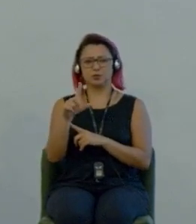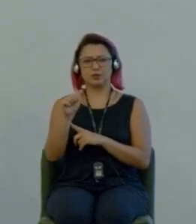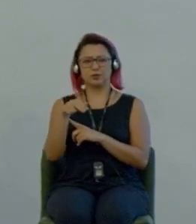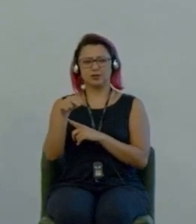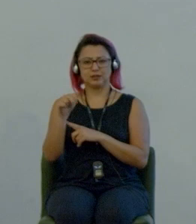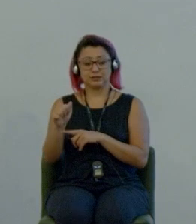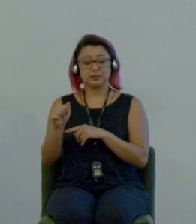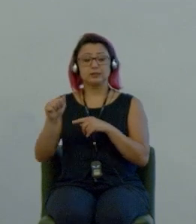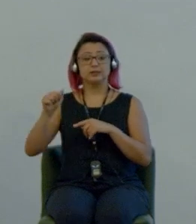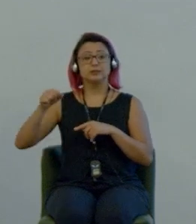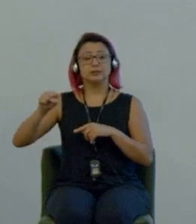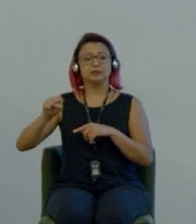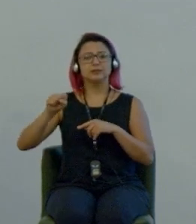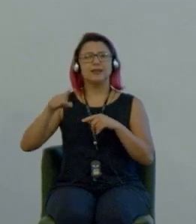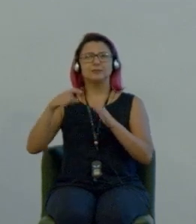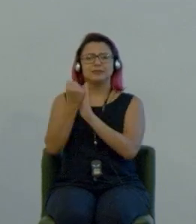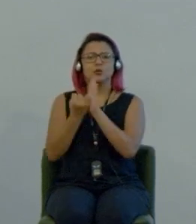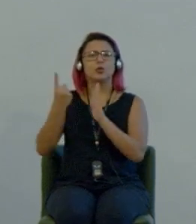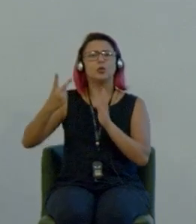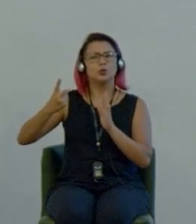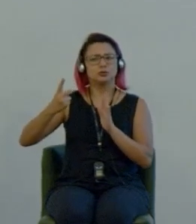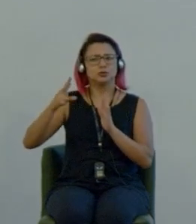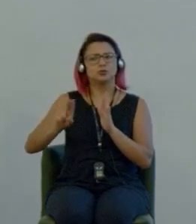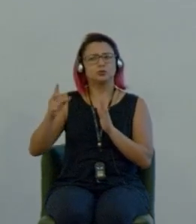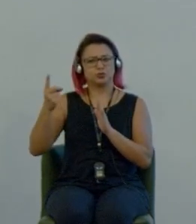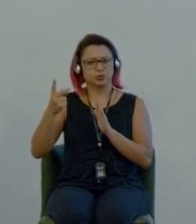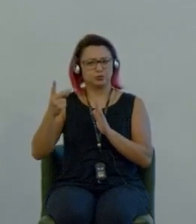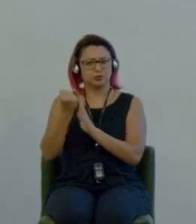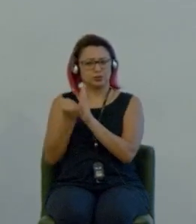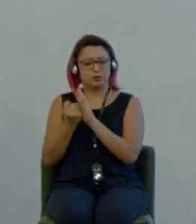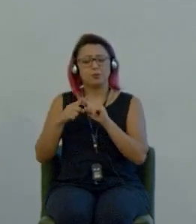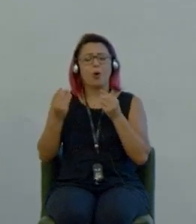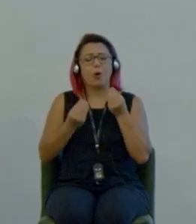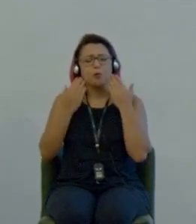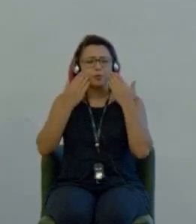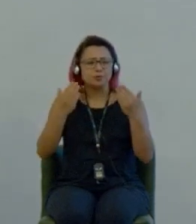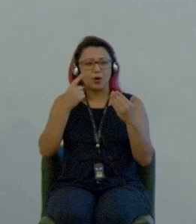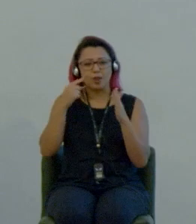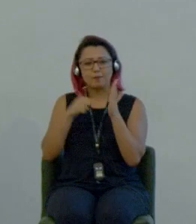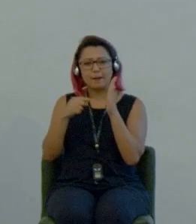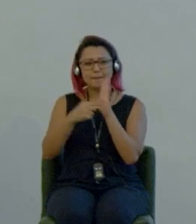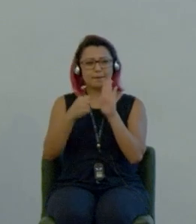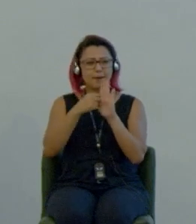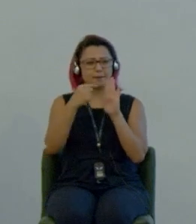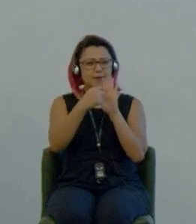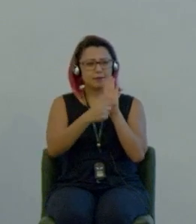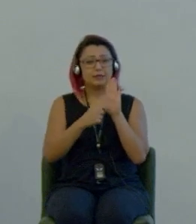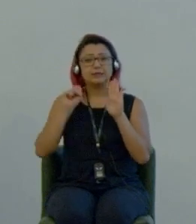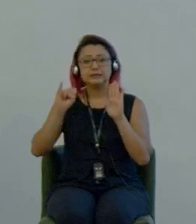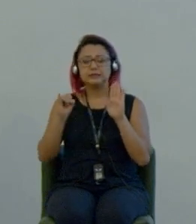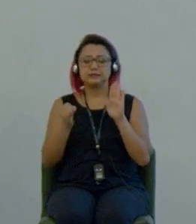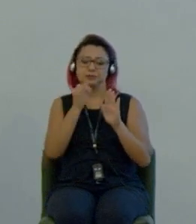l'espace à partir des points de vie, justement? Si on enlève complètement le fond de carte et qu'on ne